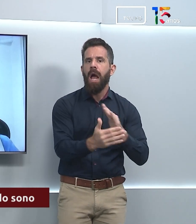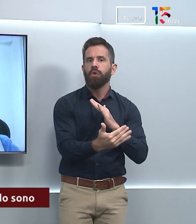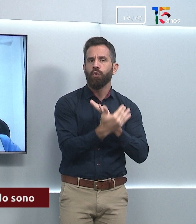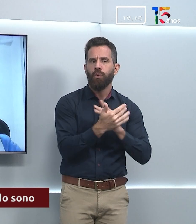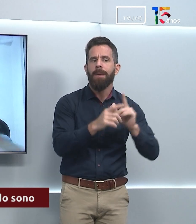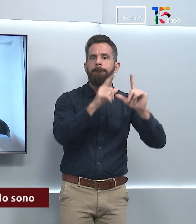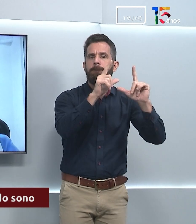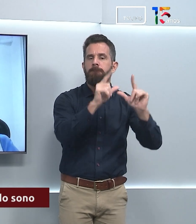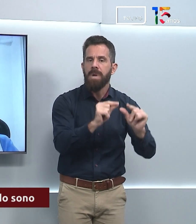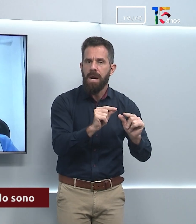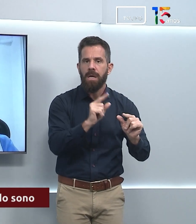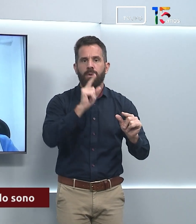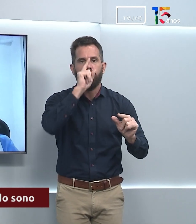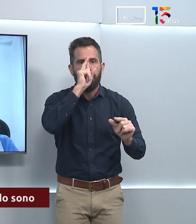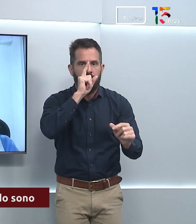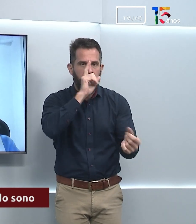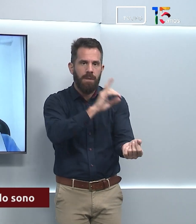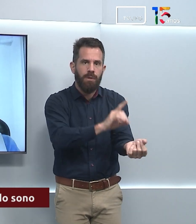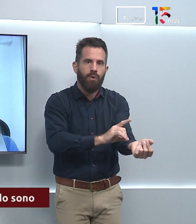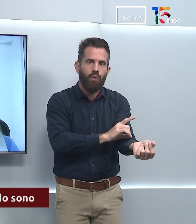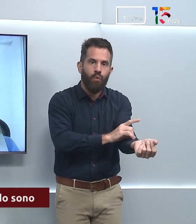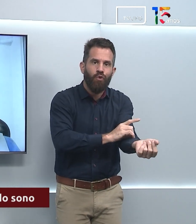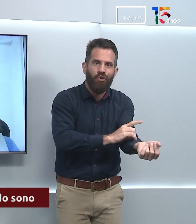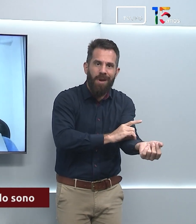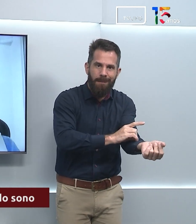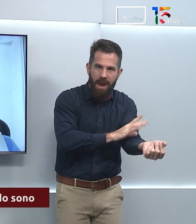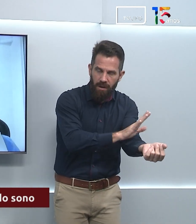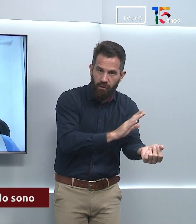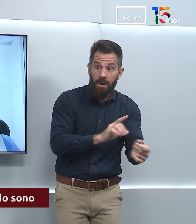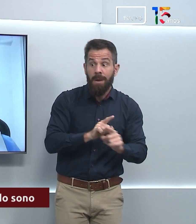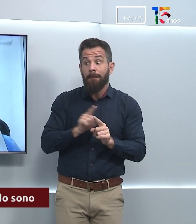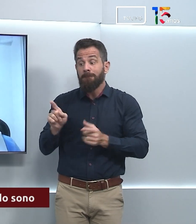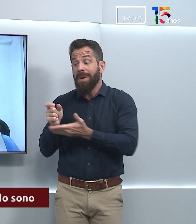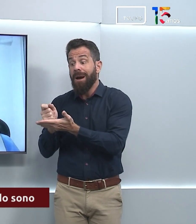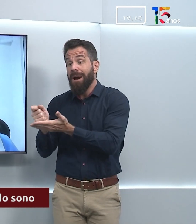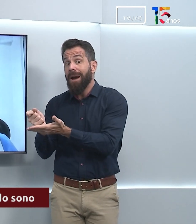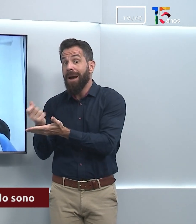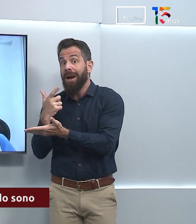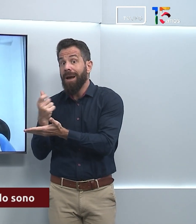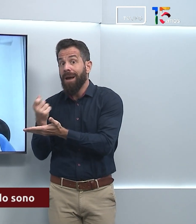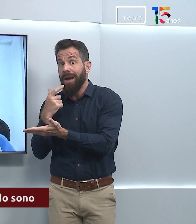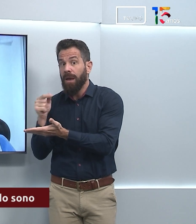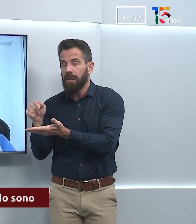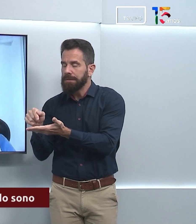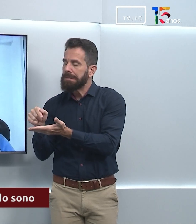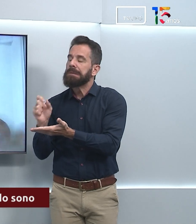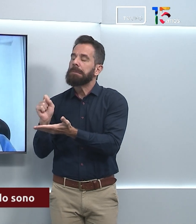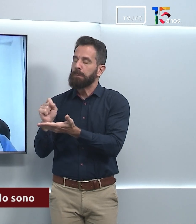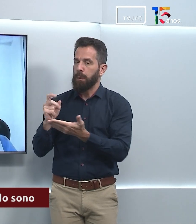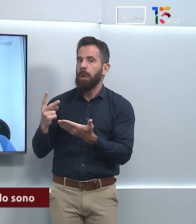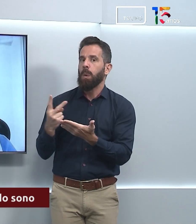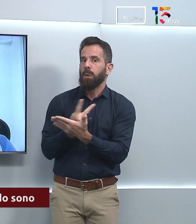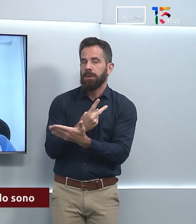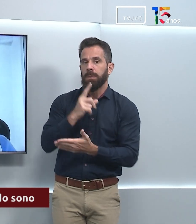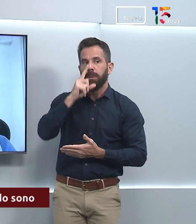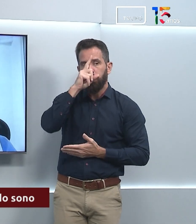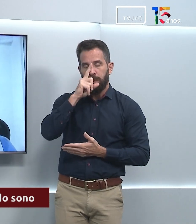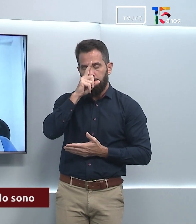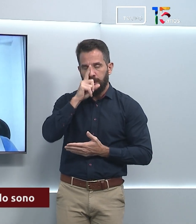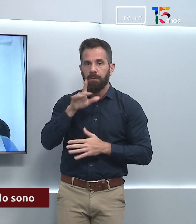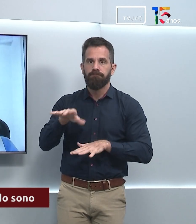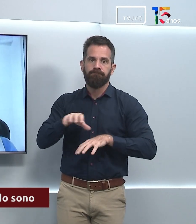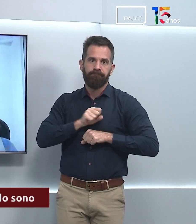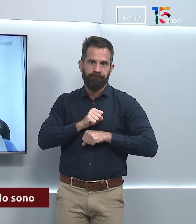vai ter o efeito oposto. E aí a gente não sabe quem são essas 30% das pessoas, né? Só se fizer um exame genético.